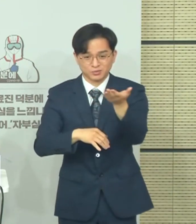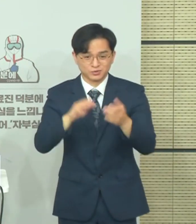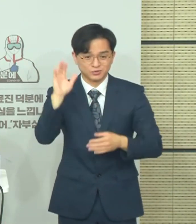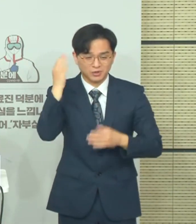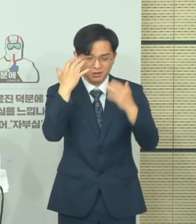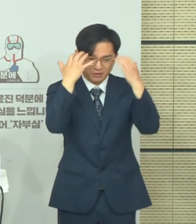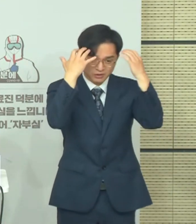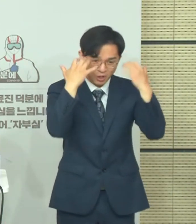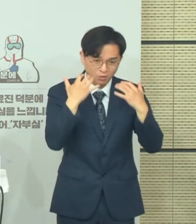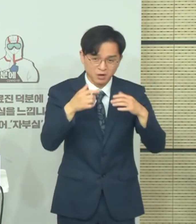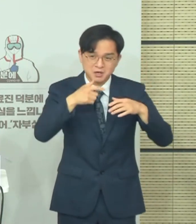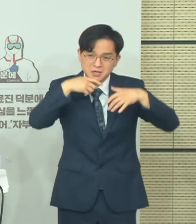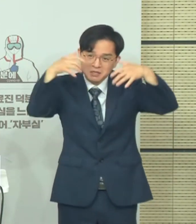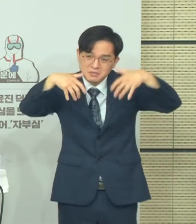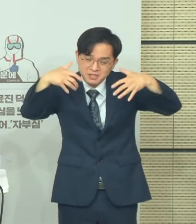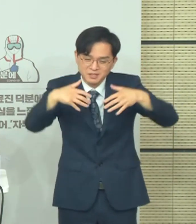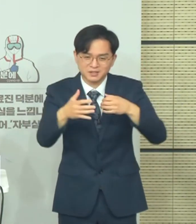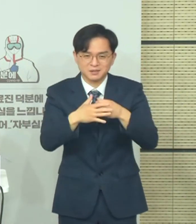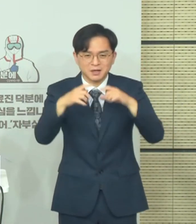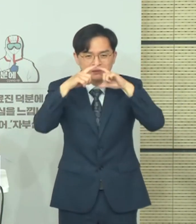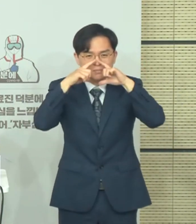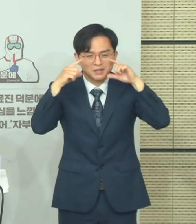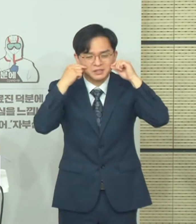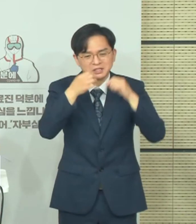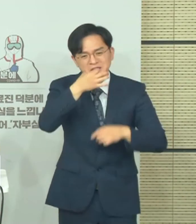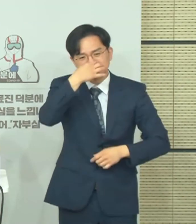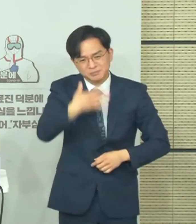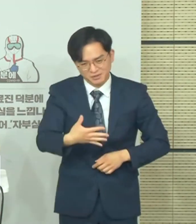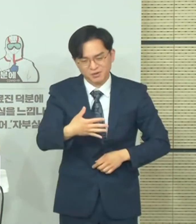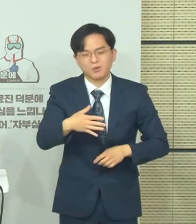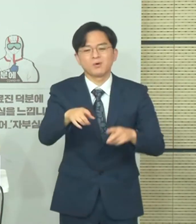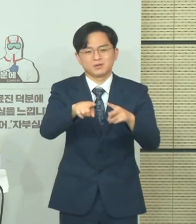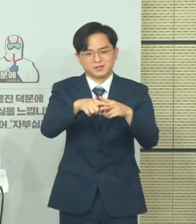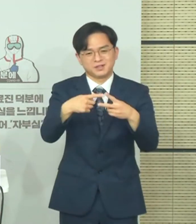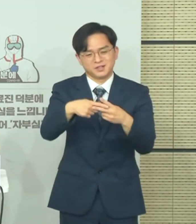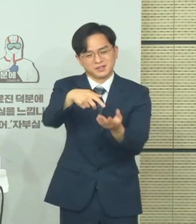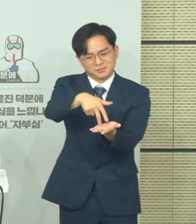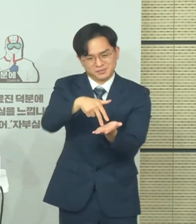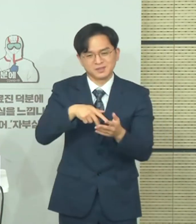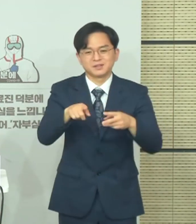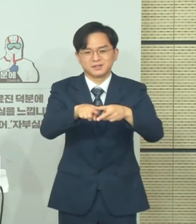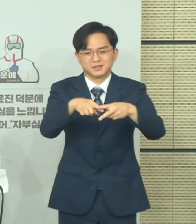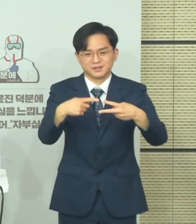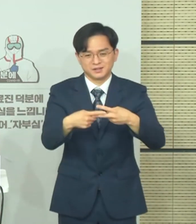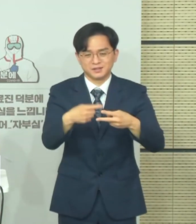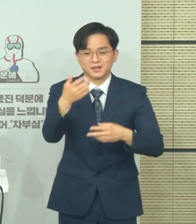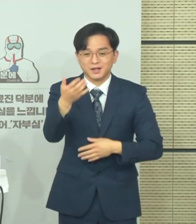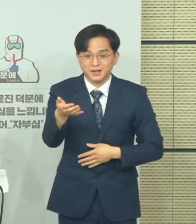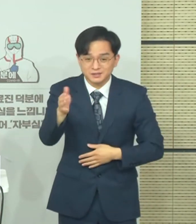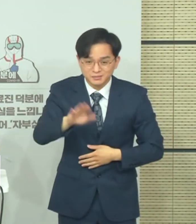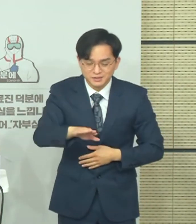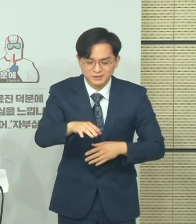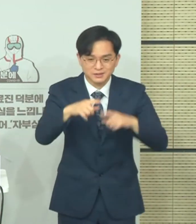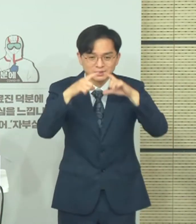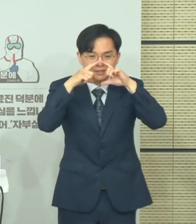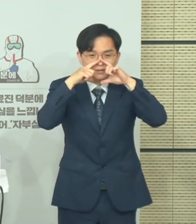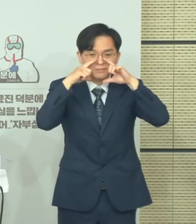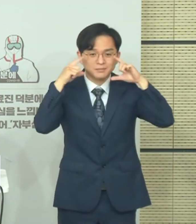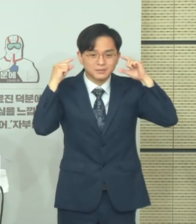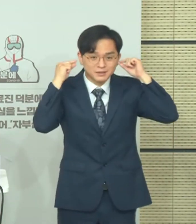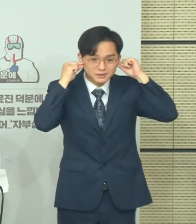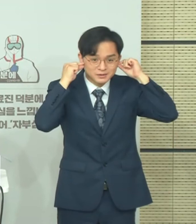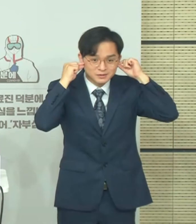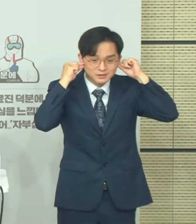불편을 느끼고 계시다는 것을 알고 있습니다 그럼에도 불구하고 마스크 착용을 통해 대규모 전파를